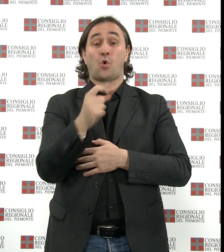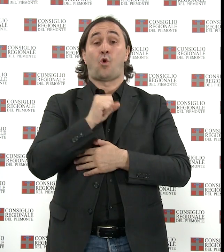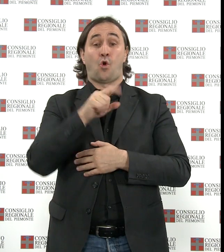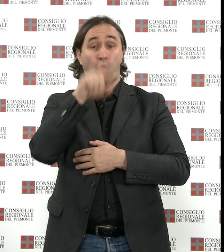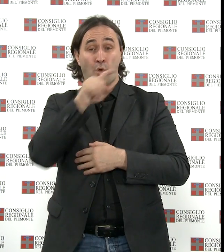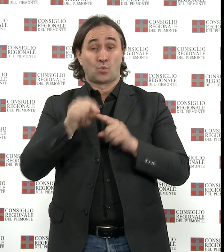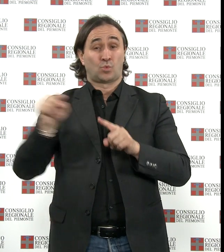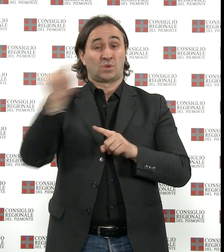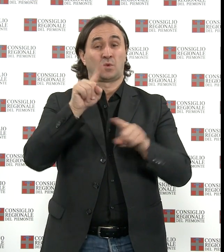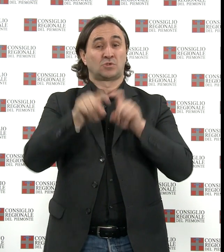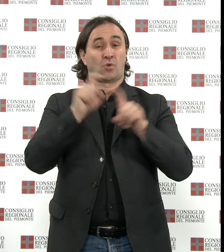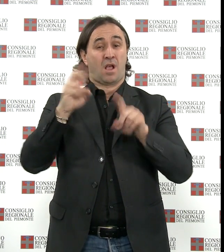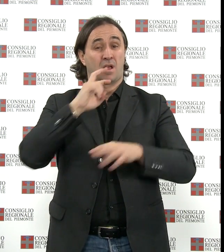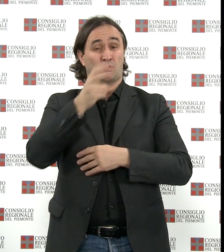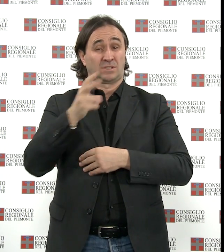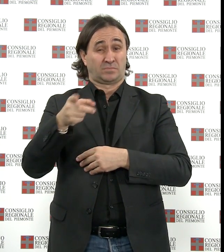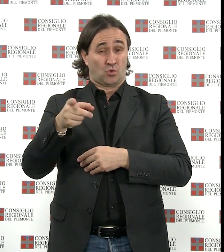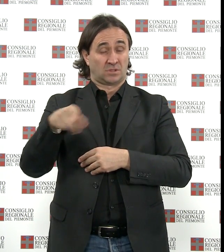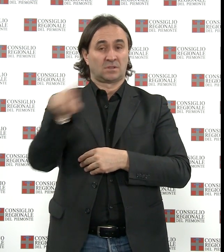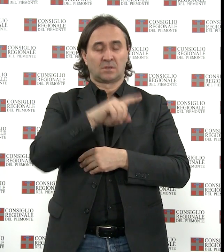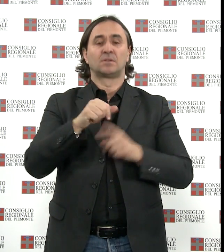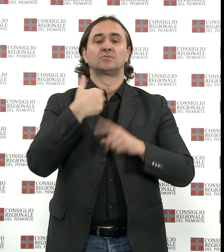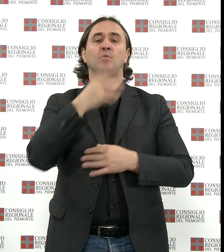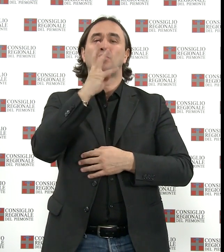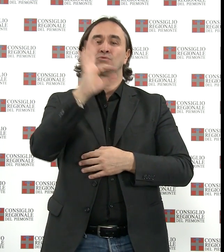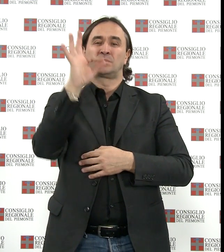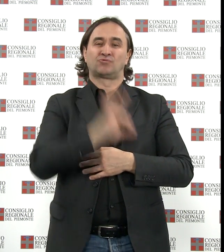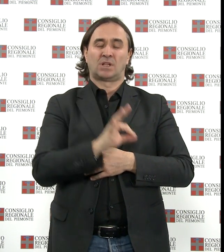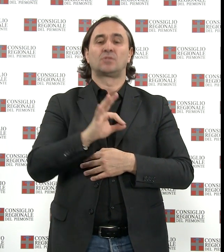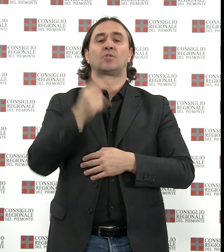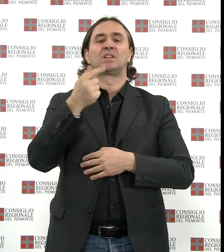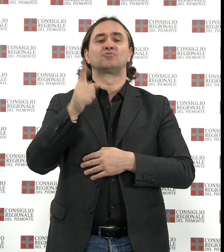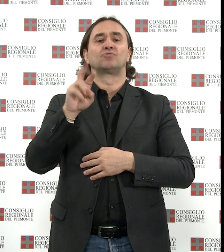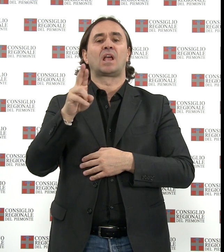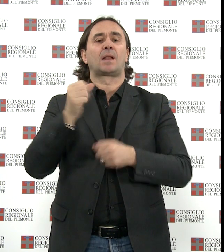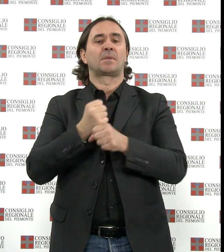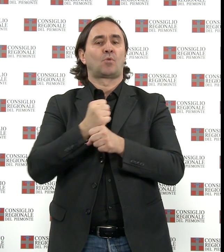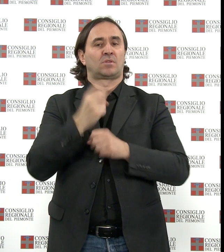che hanno risposto al questionario, il 14% non vede il TGR RAI Piemonte.